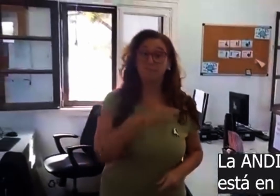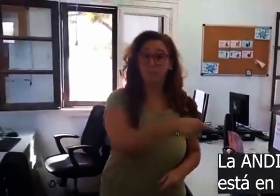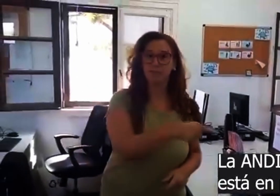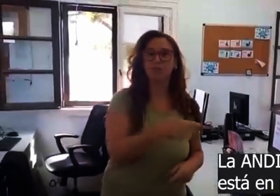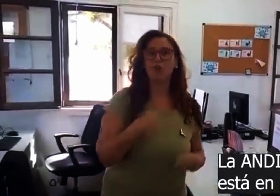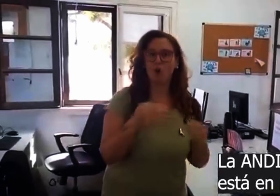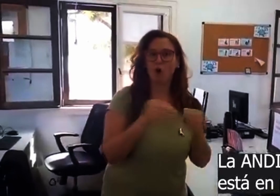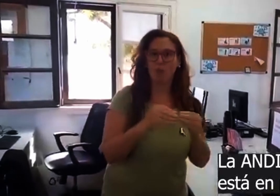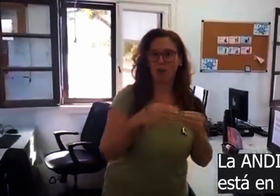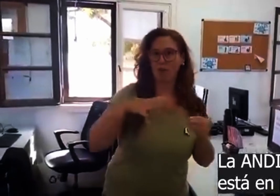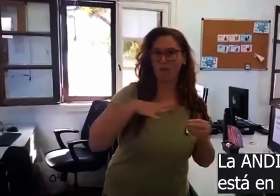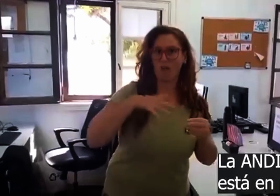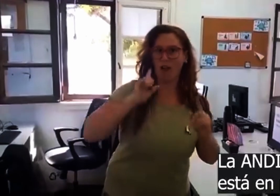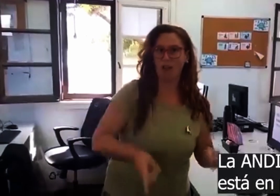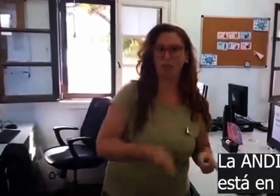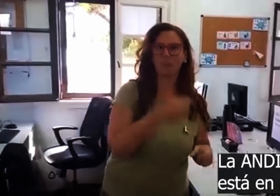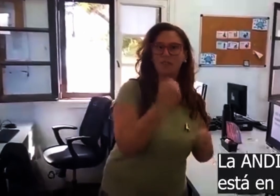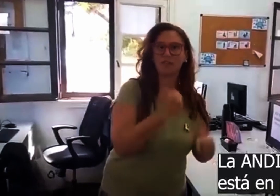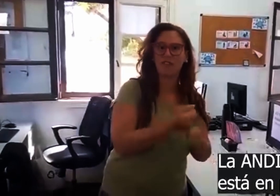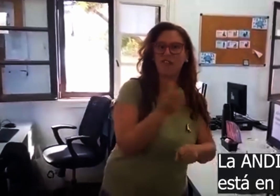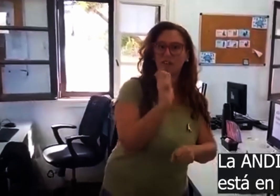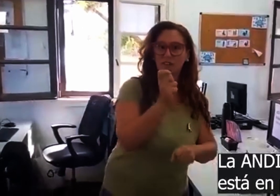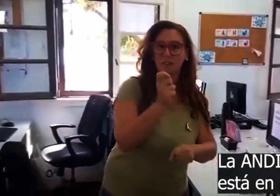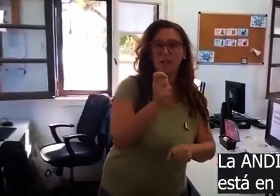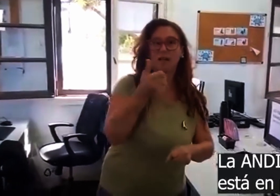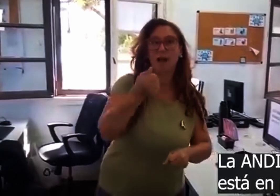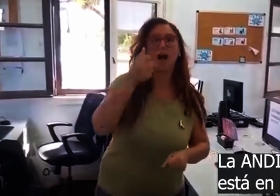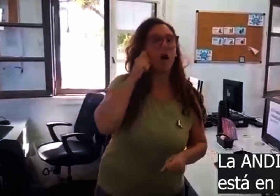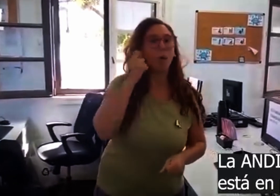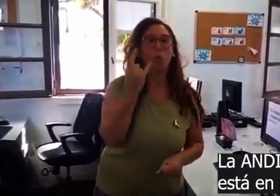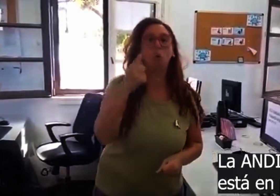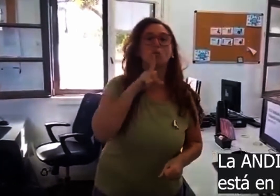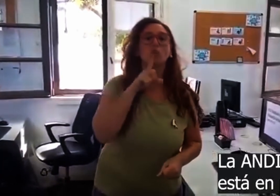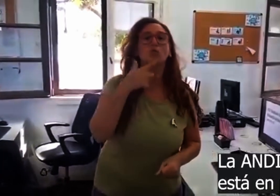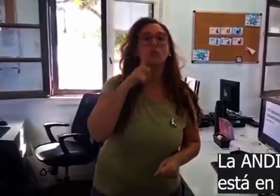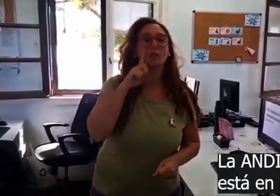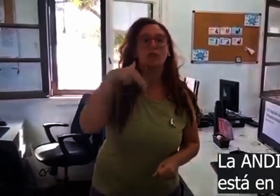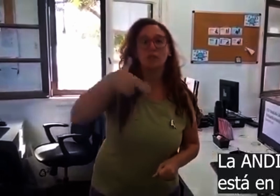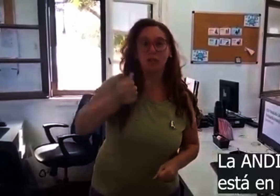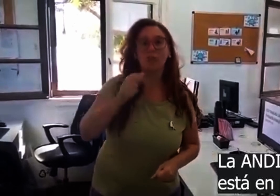Acá trabajaba Agustina Lorenzo, intérprete de lengua de señas.